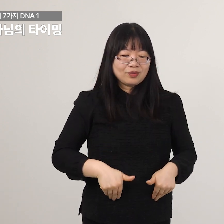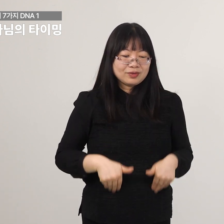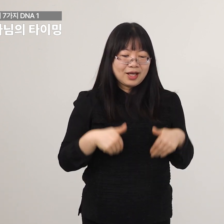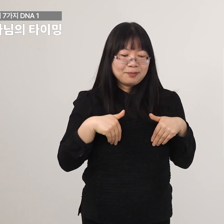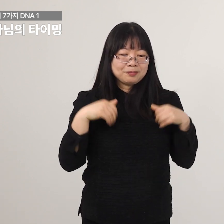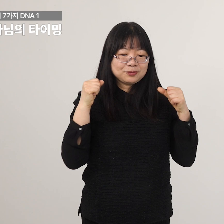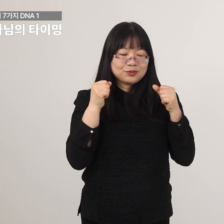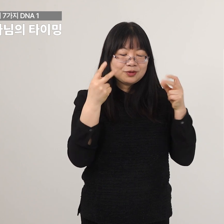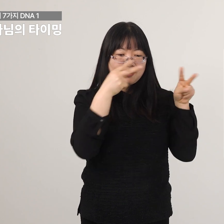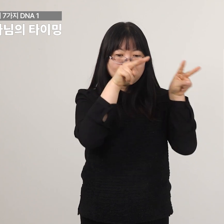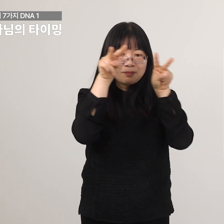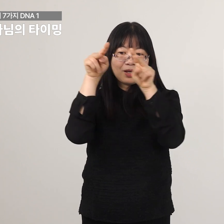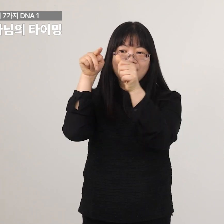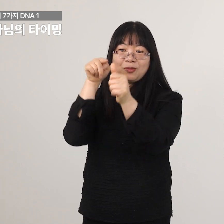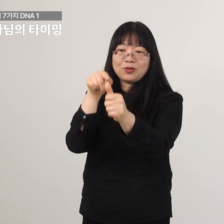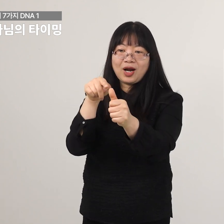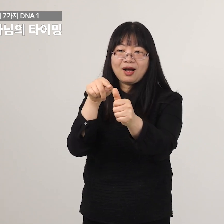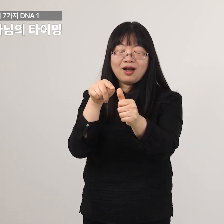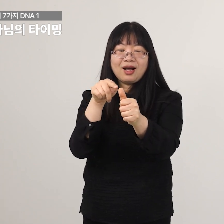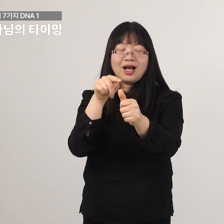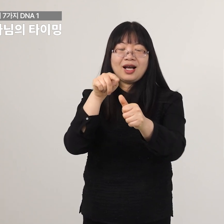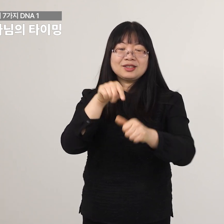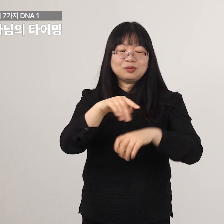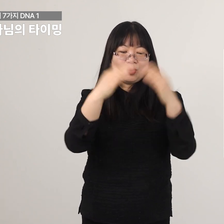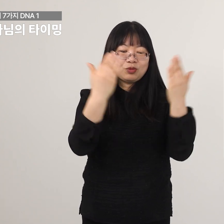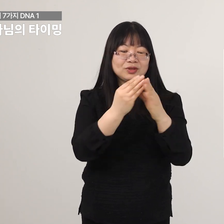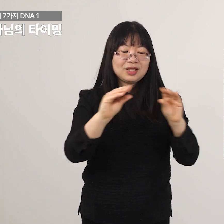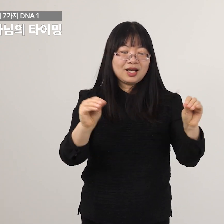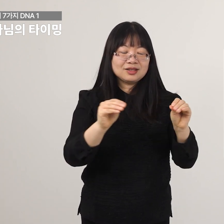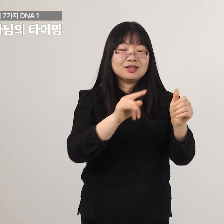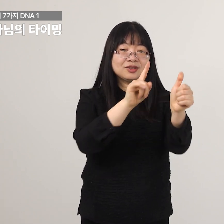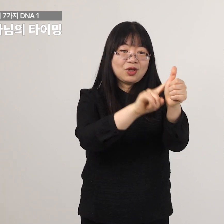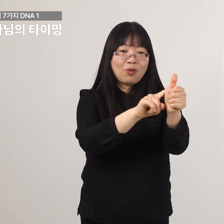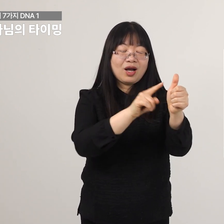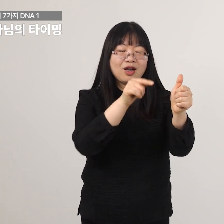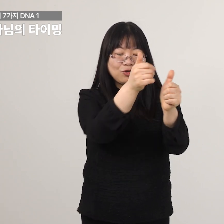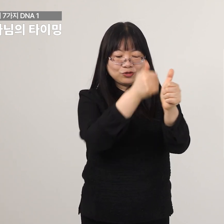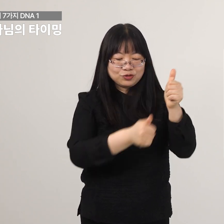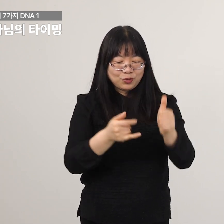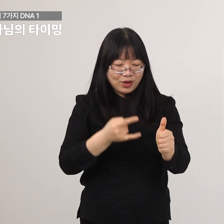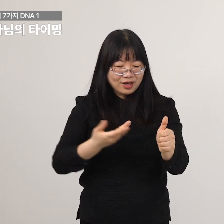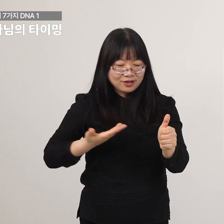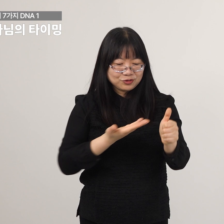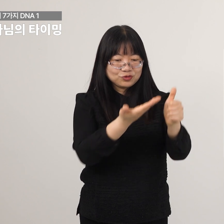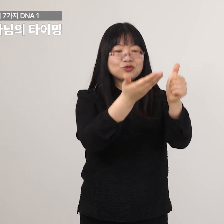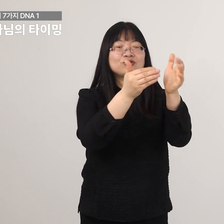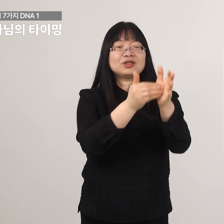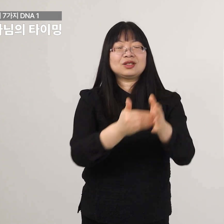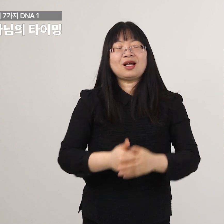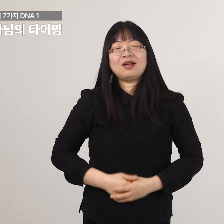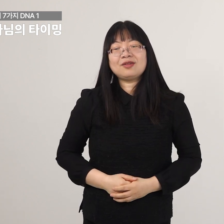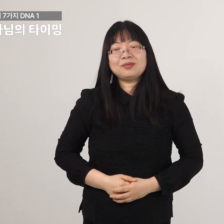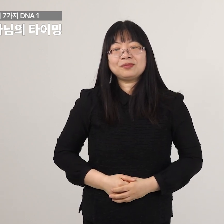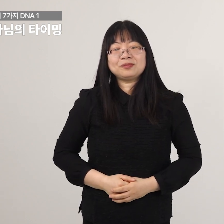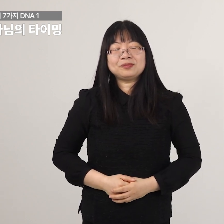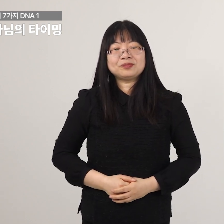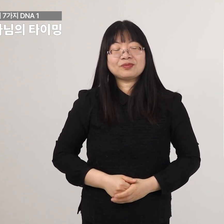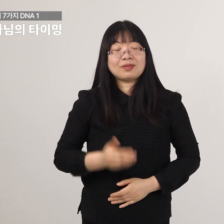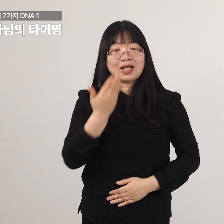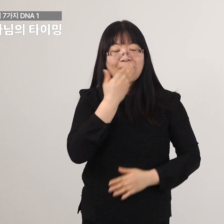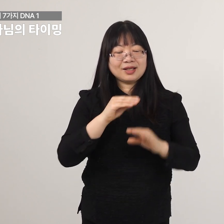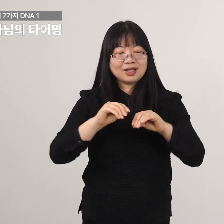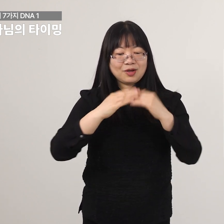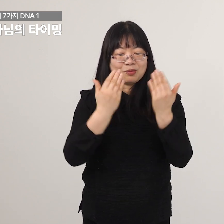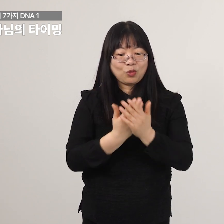동서남북을 바라보라. 이 모든 땅을 내가 너와 너희 후손에게 주리라. 가나안 땅을